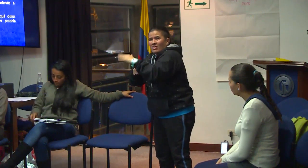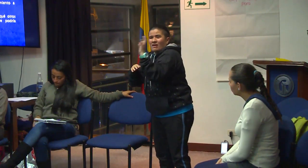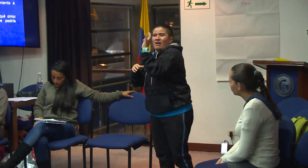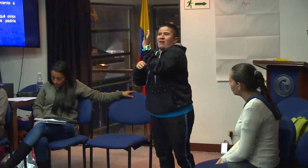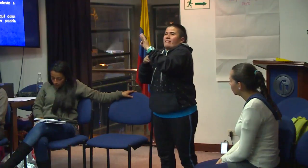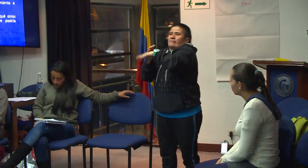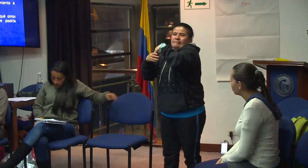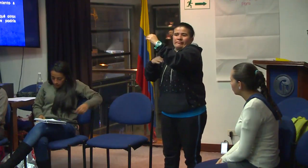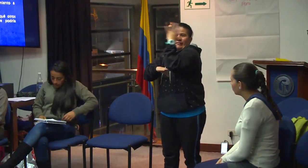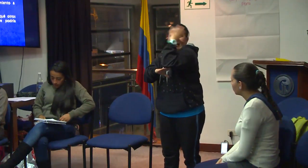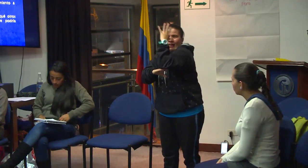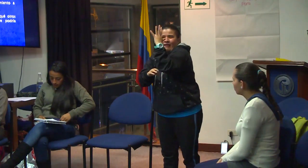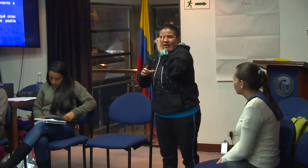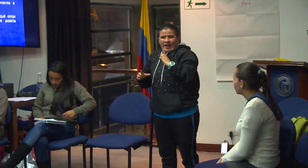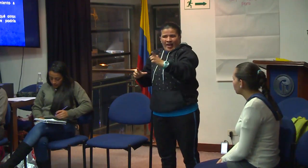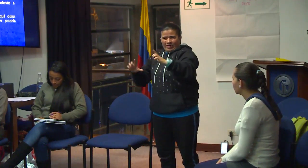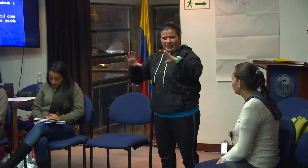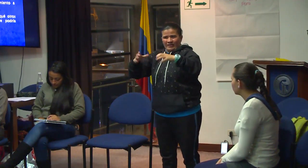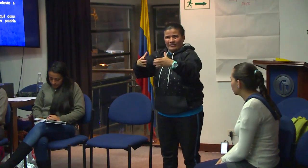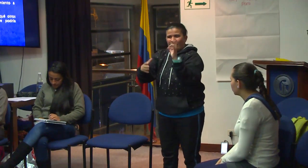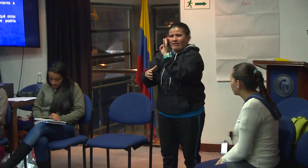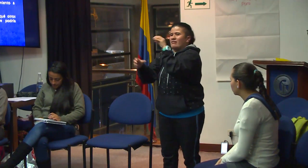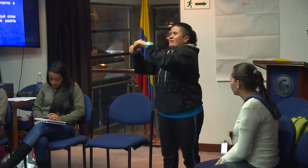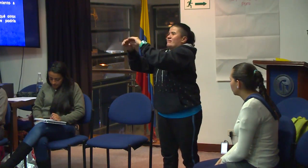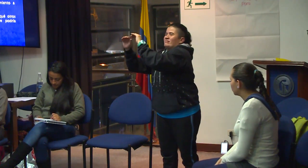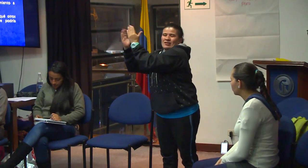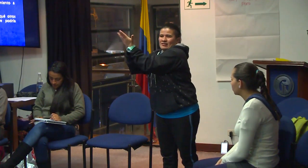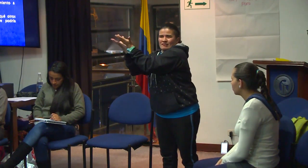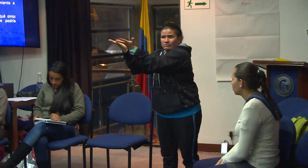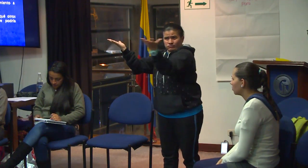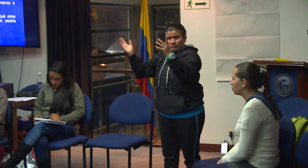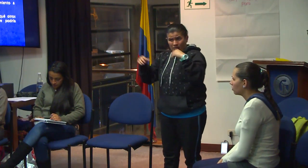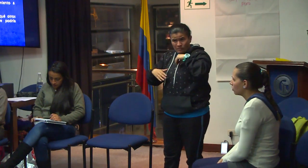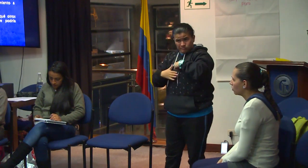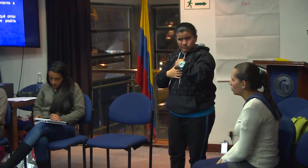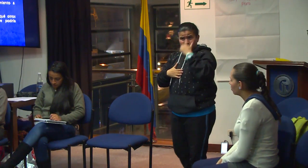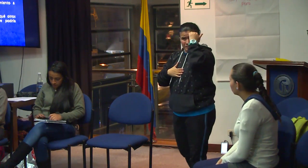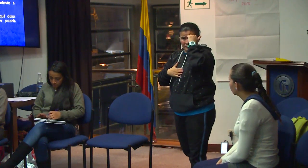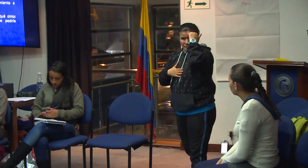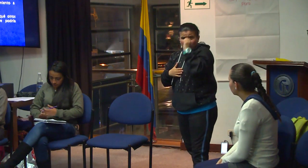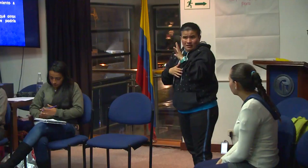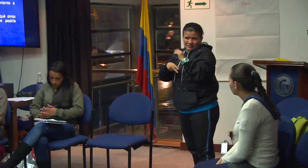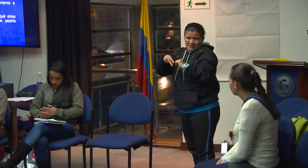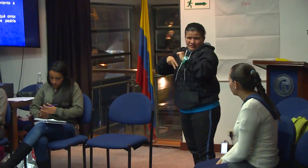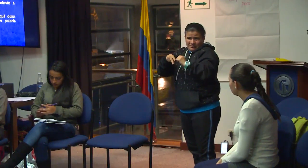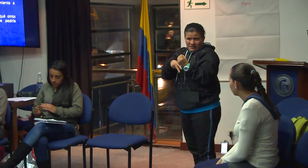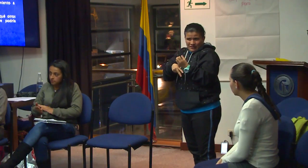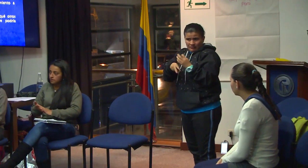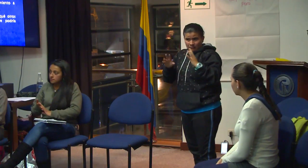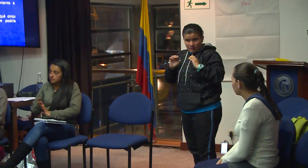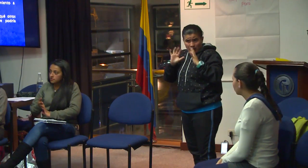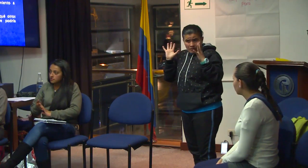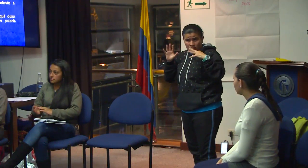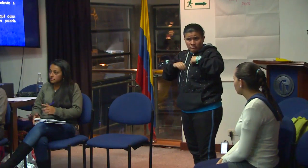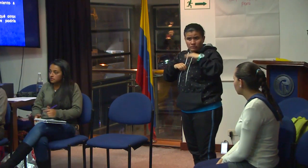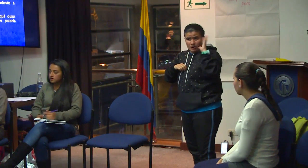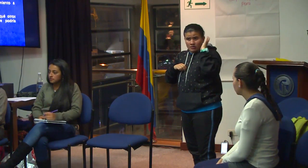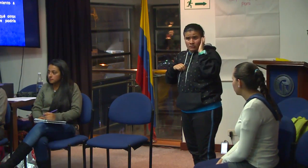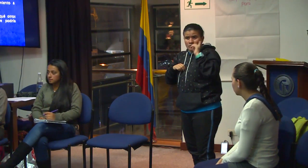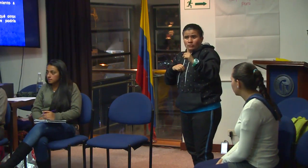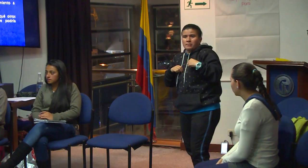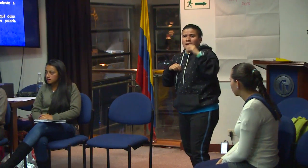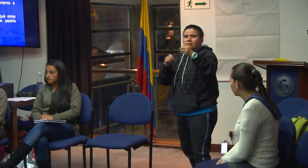No solamente en el colegio, también en la calle, en la casa, en grupos de conversaciones, en diferentes partes. Yo como